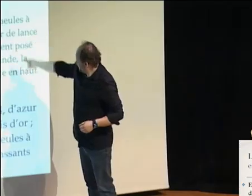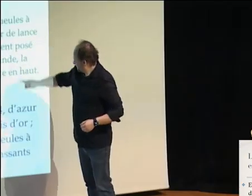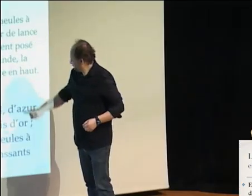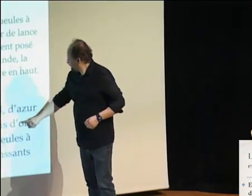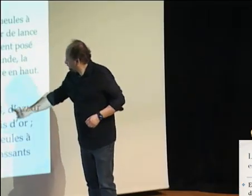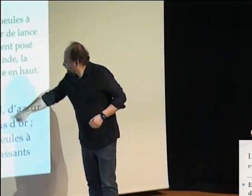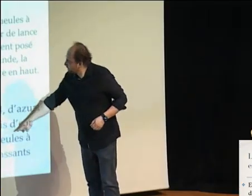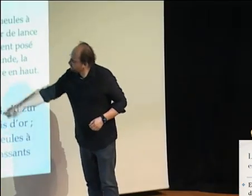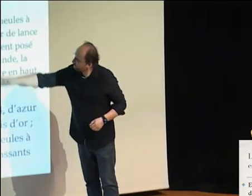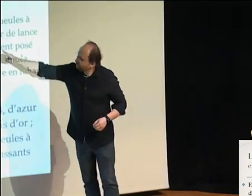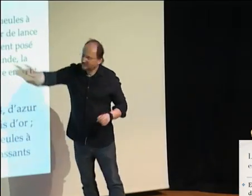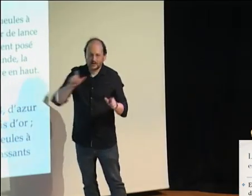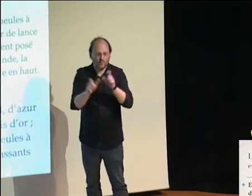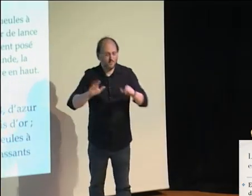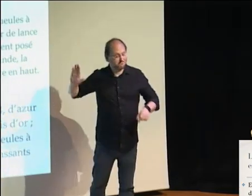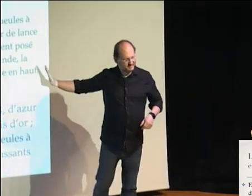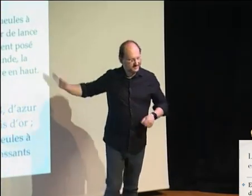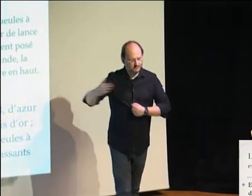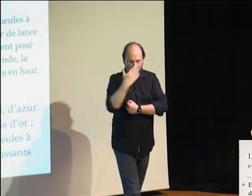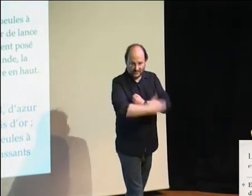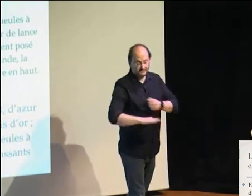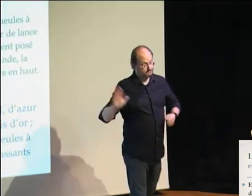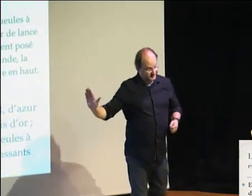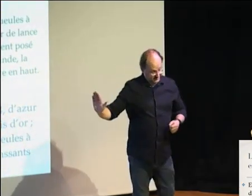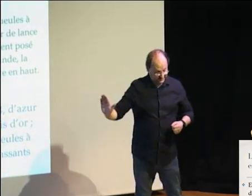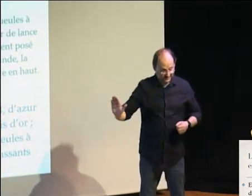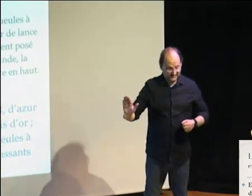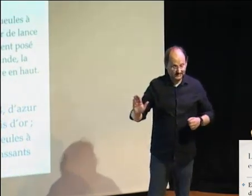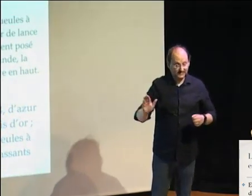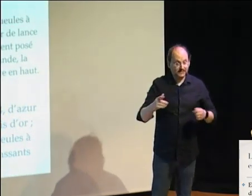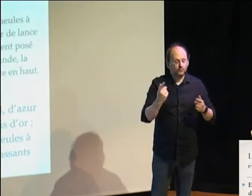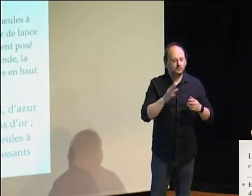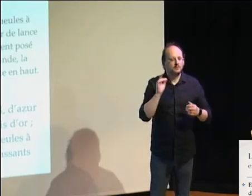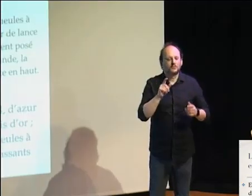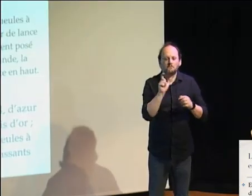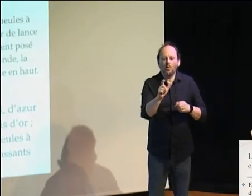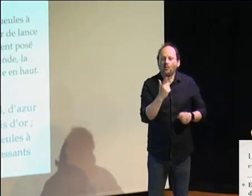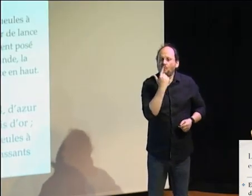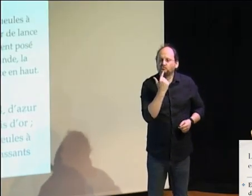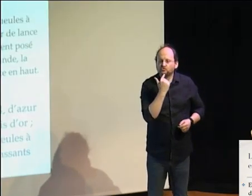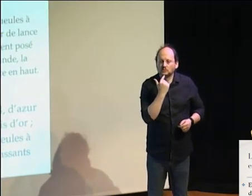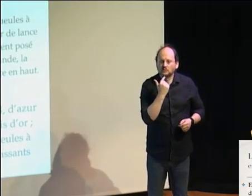a toujours une description dans l'héraldique. On peut décrire les blasons.